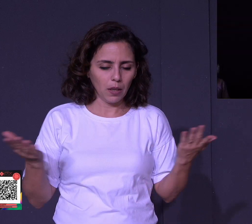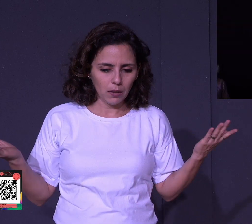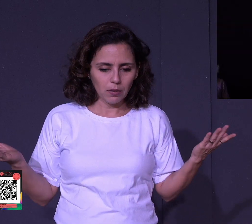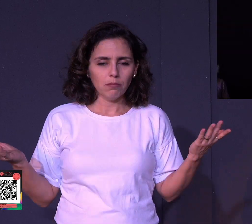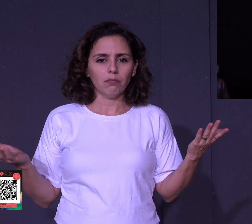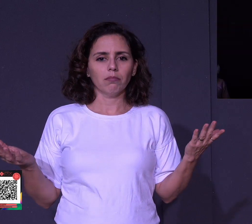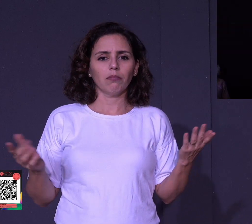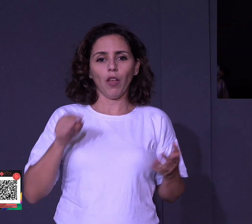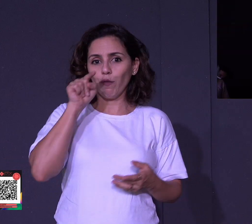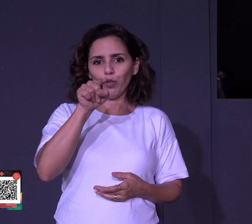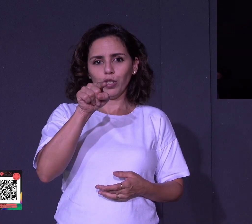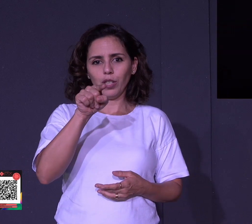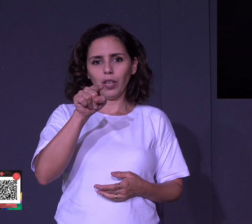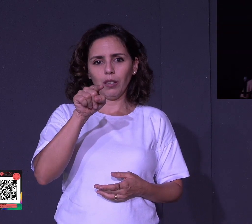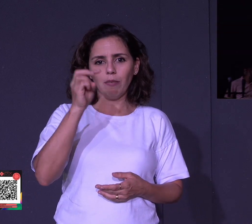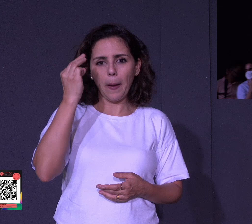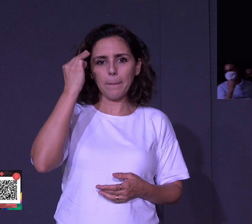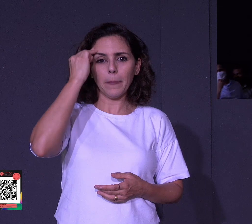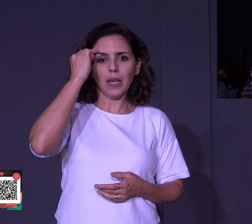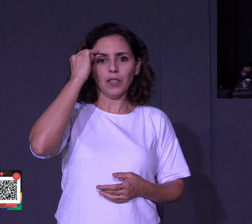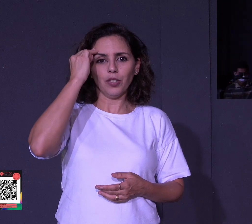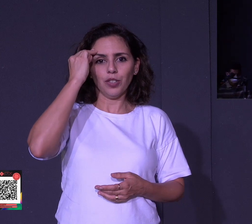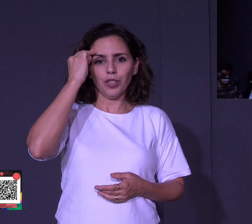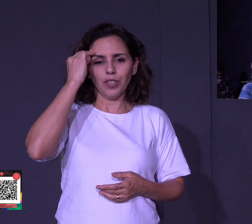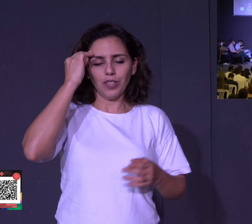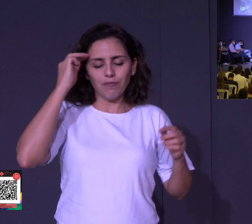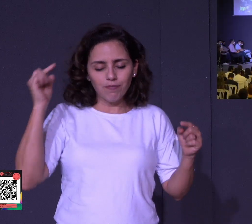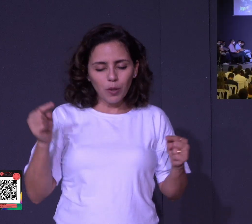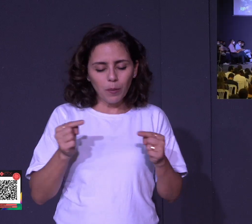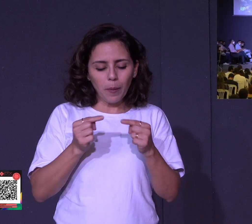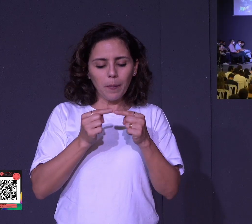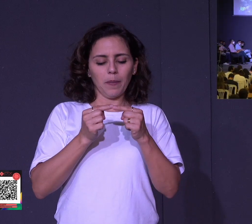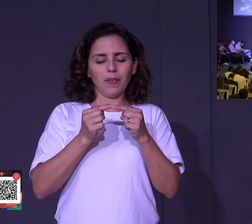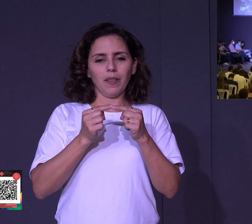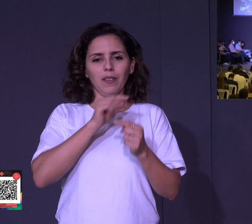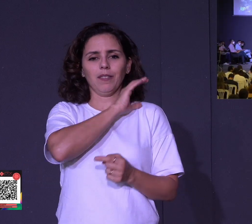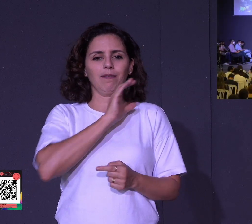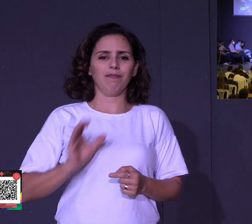a mente de Cristo. Feche seus olhos, em nome de Jesus.